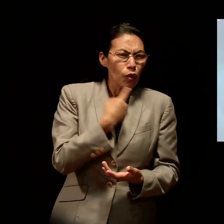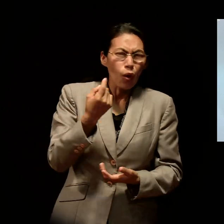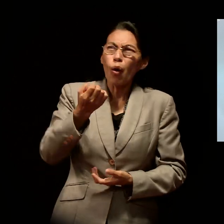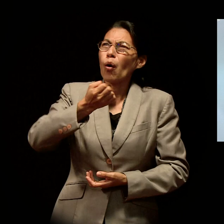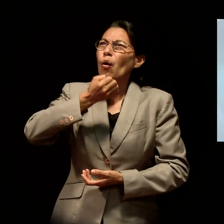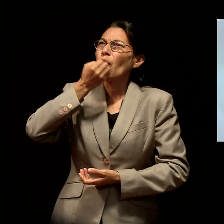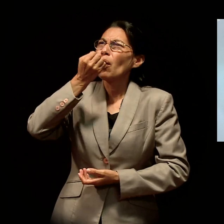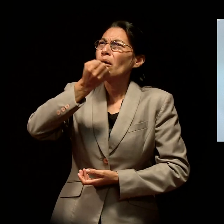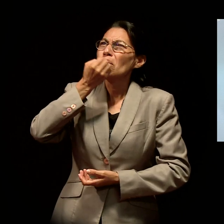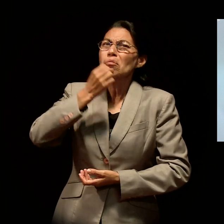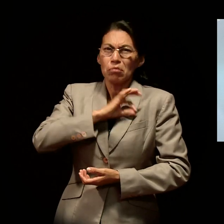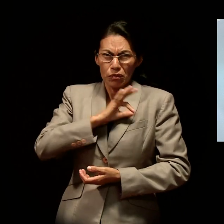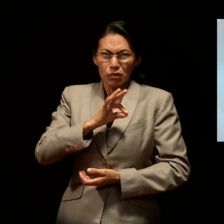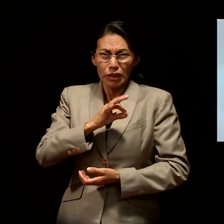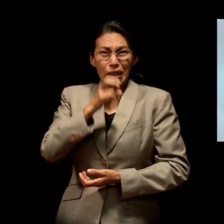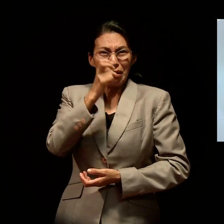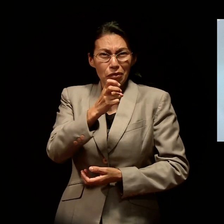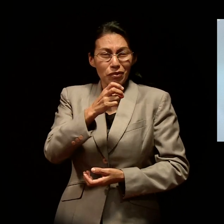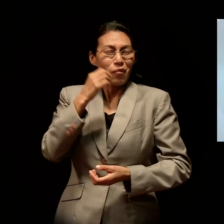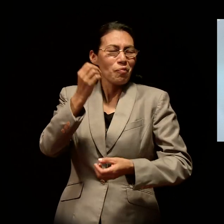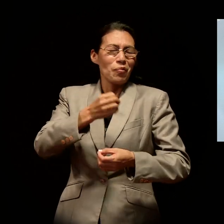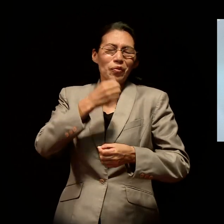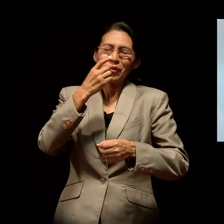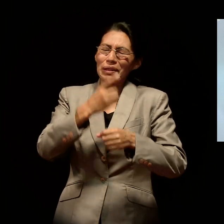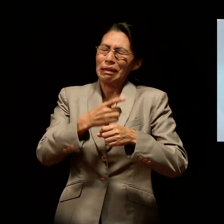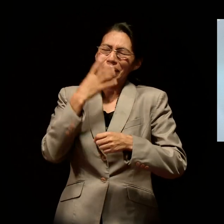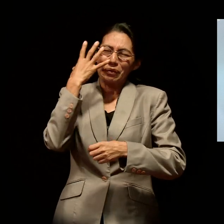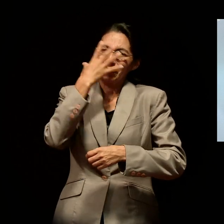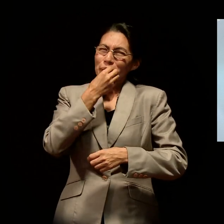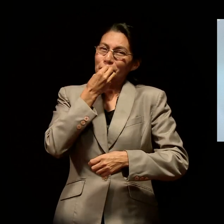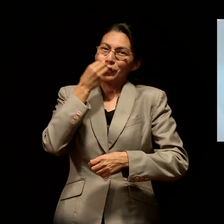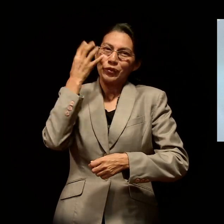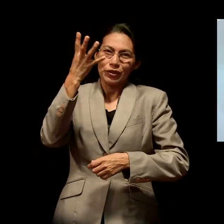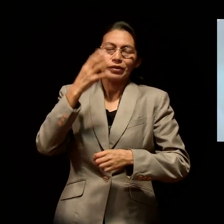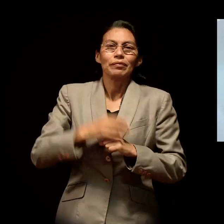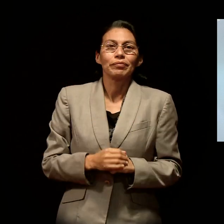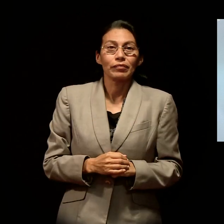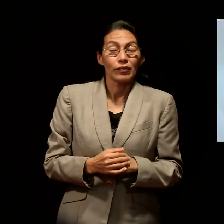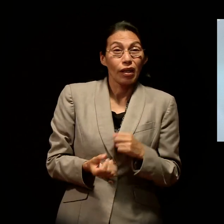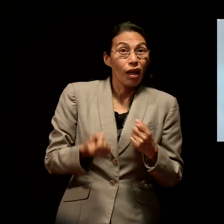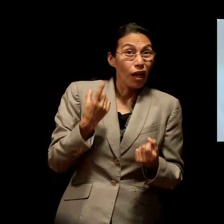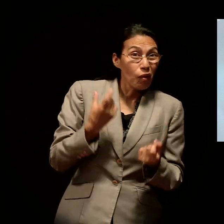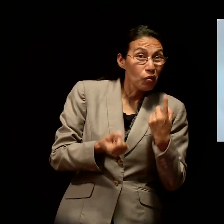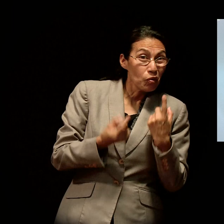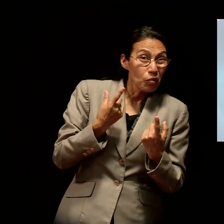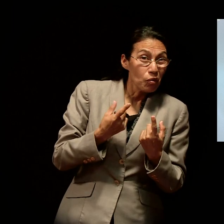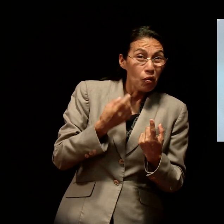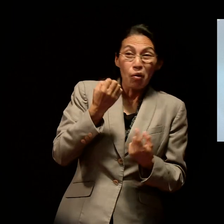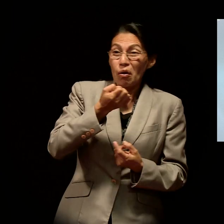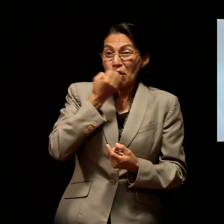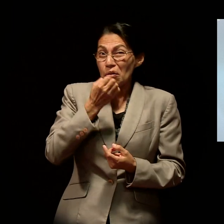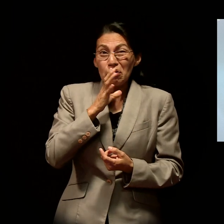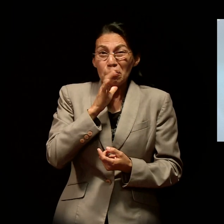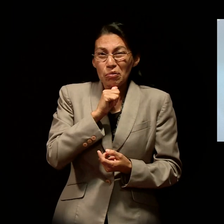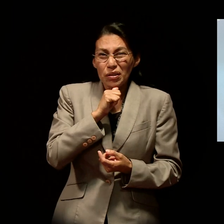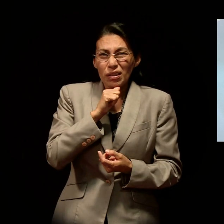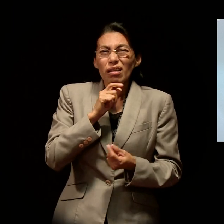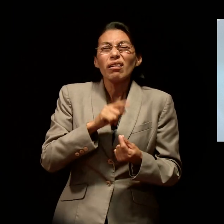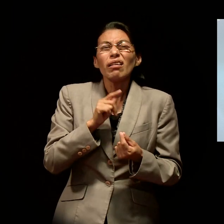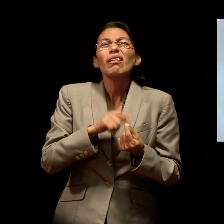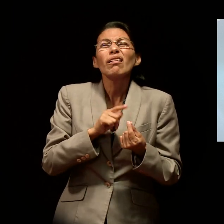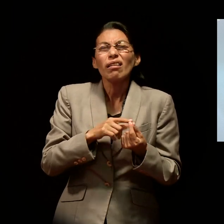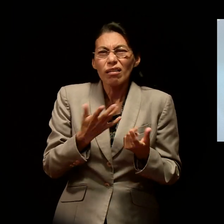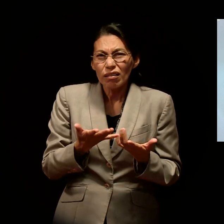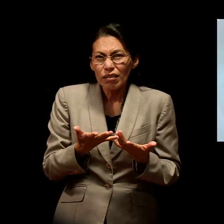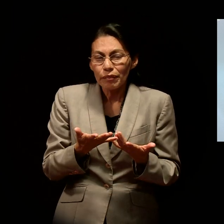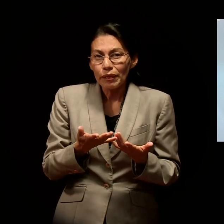orar saben quiénes no gozan de este privilegio los que ya murieron los que ya